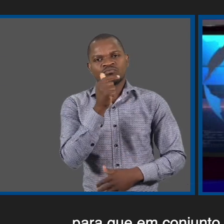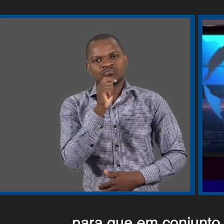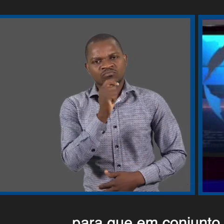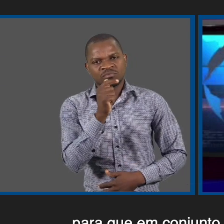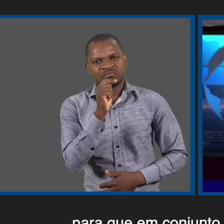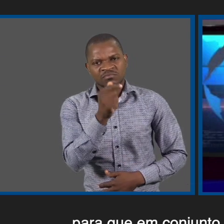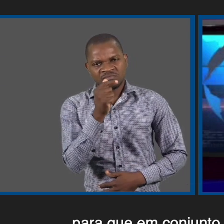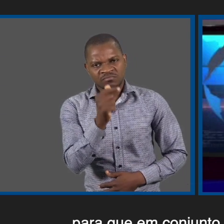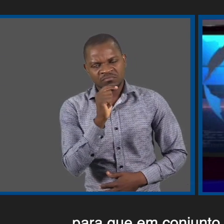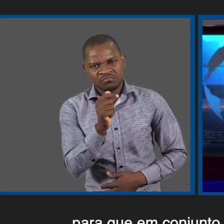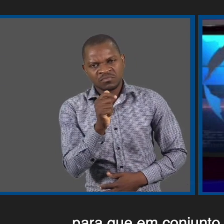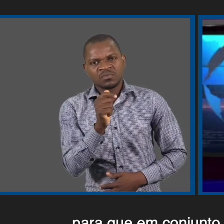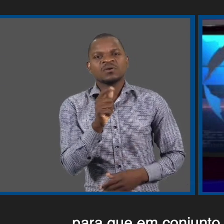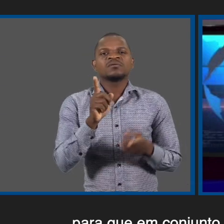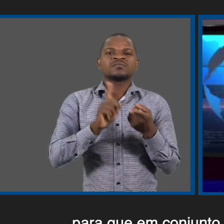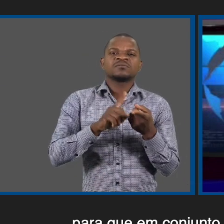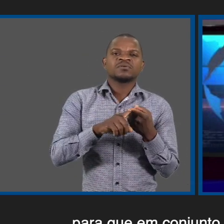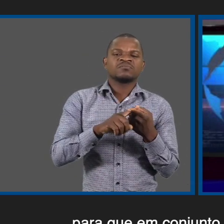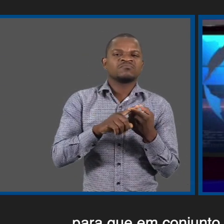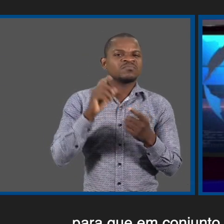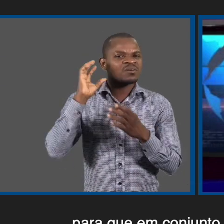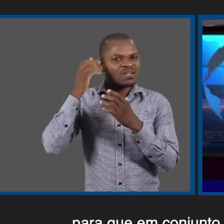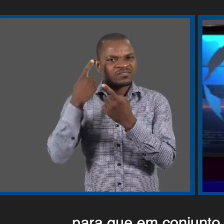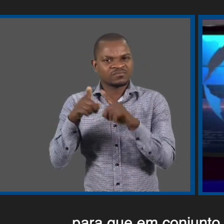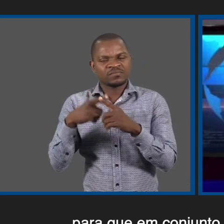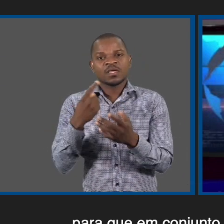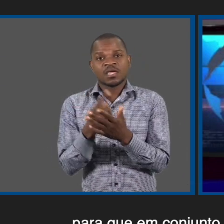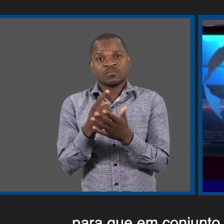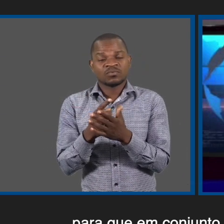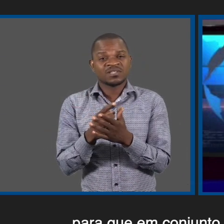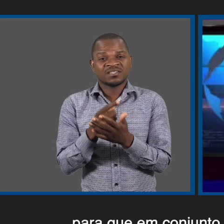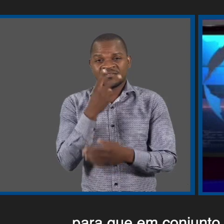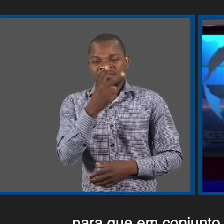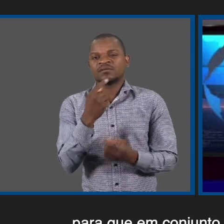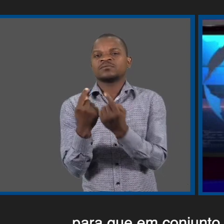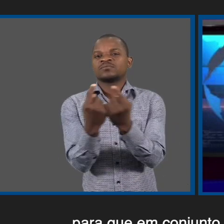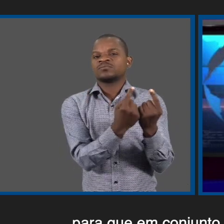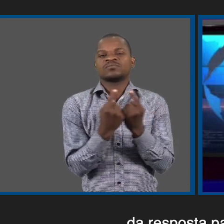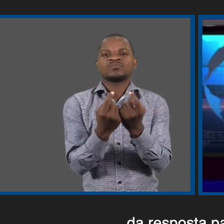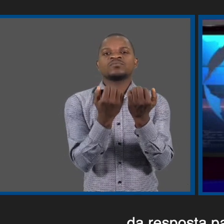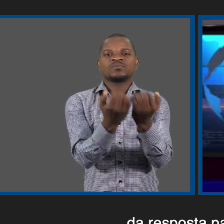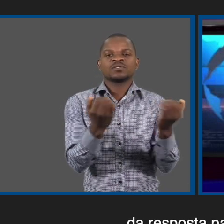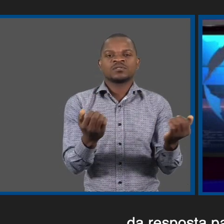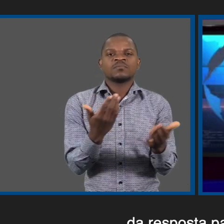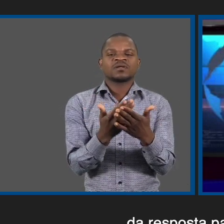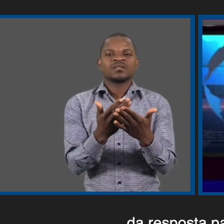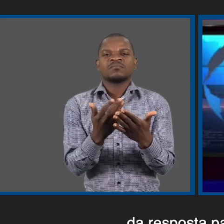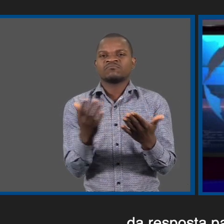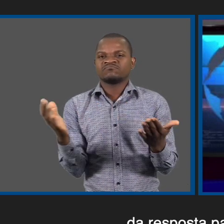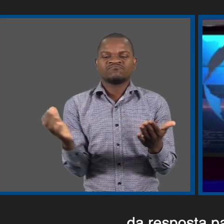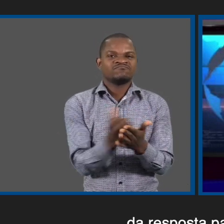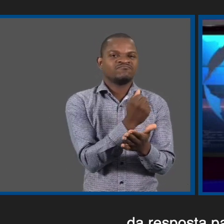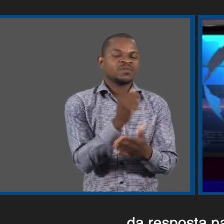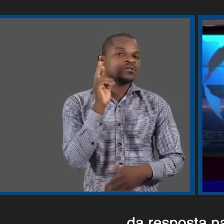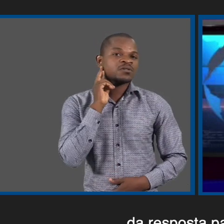que em conjunto possamos colocar a criança no centro da nossa atenção, no centro da nossa agenda da